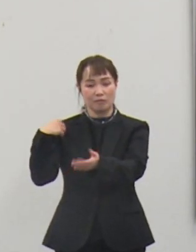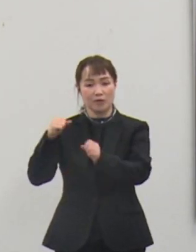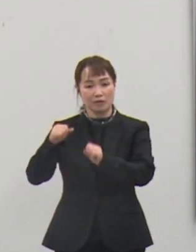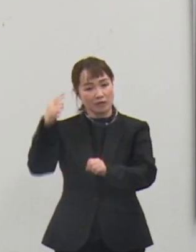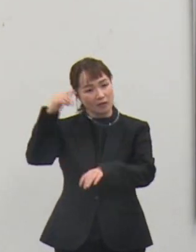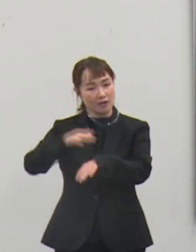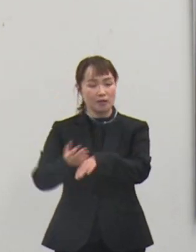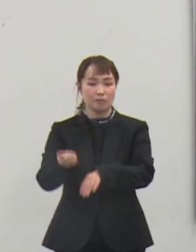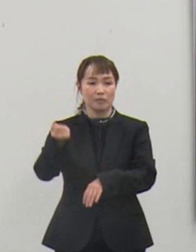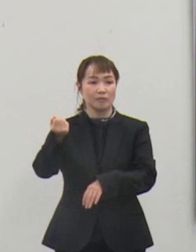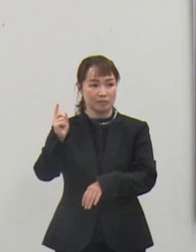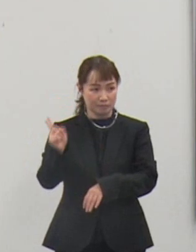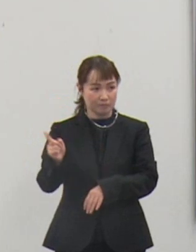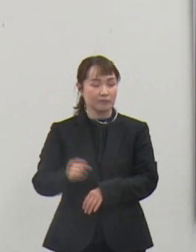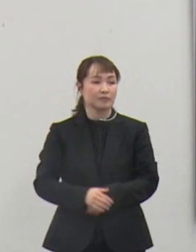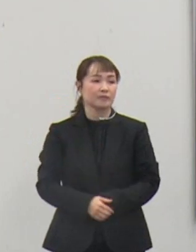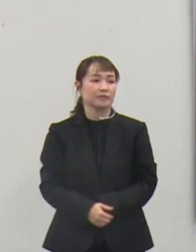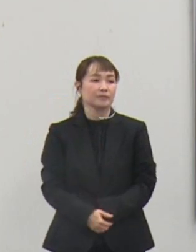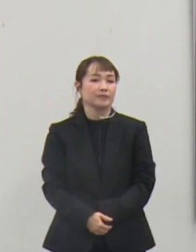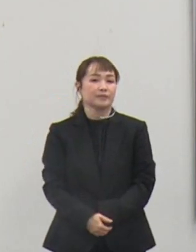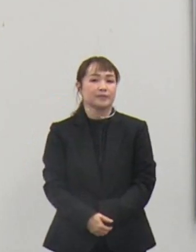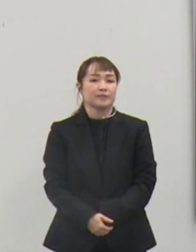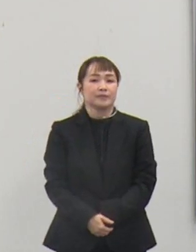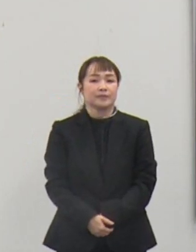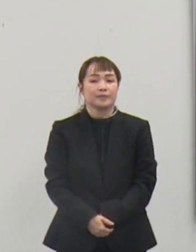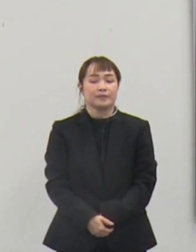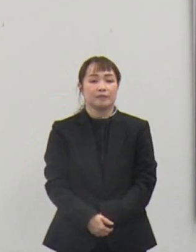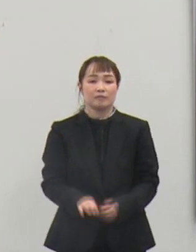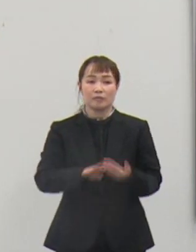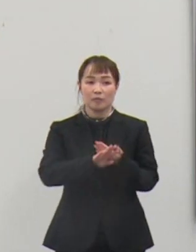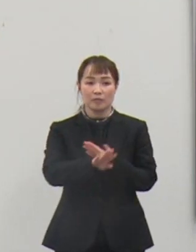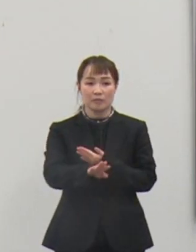ります。 ありがとうございます。